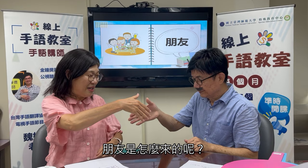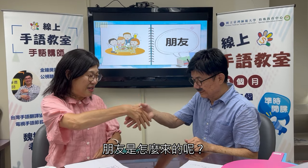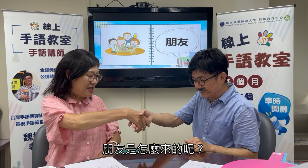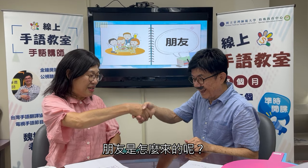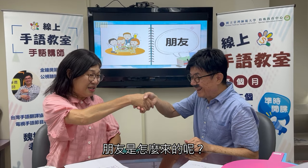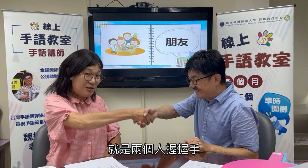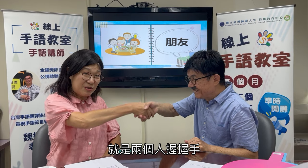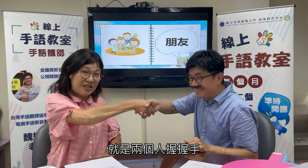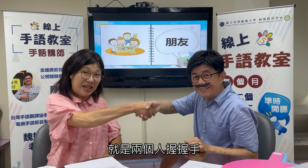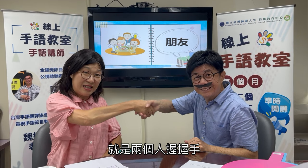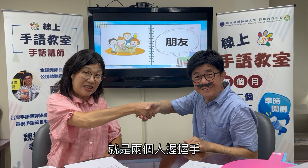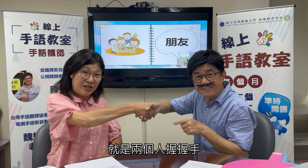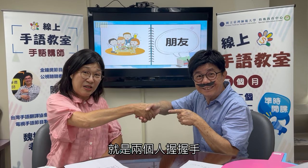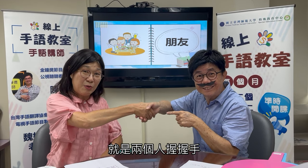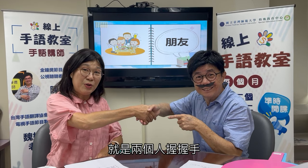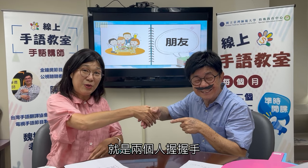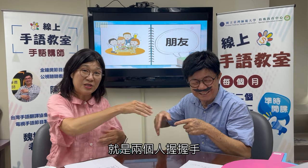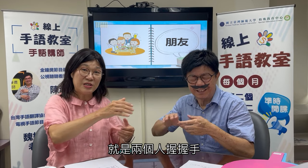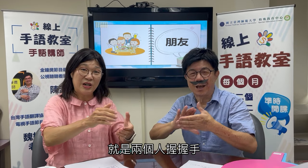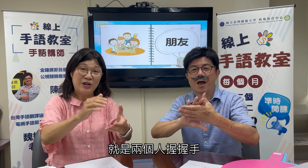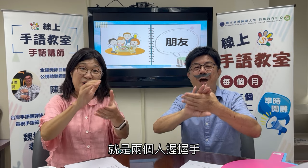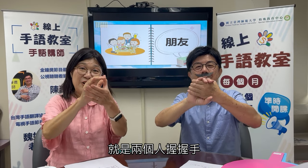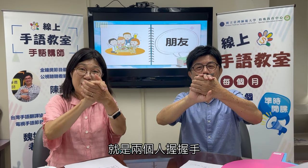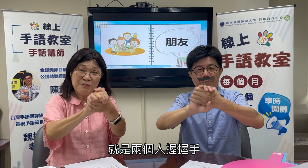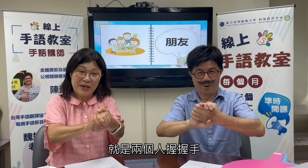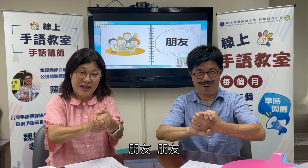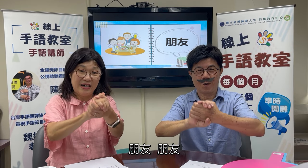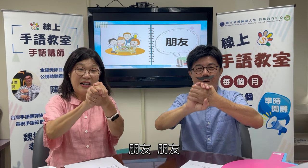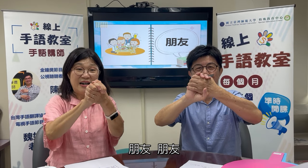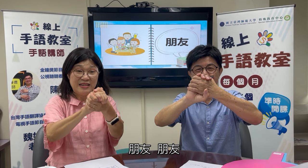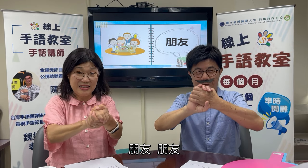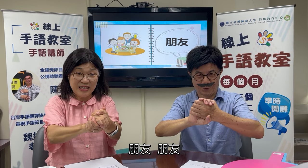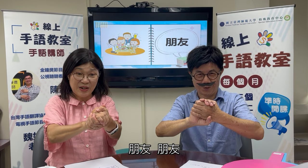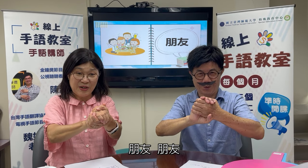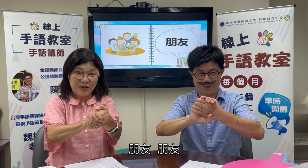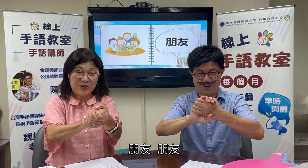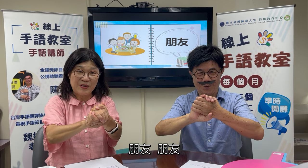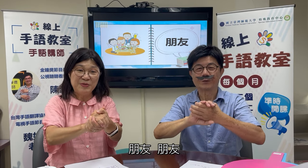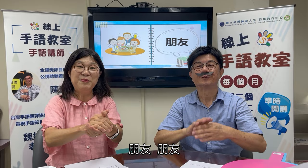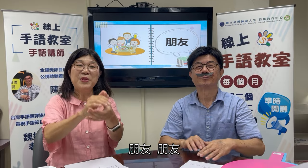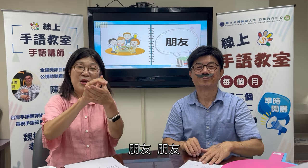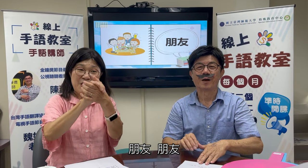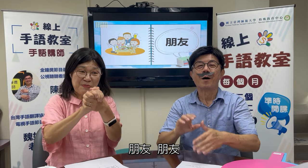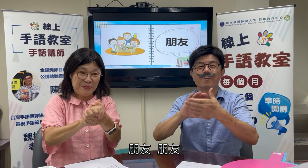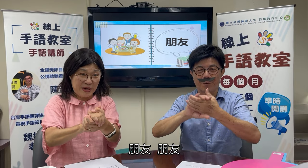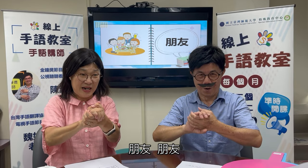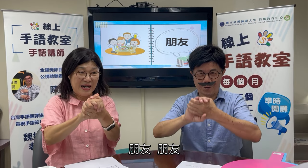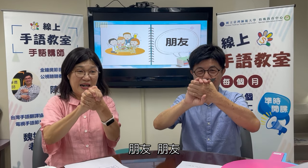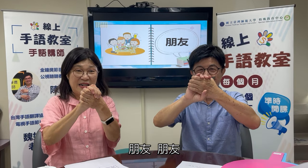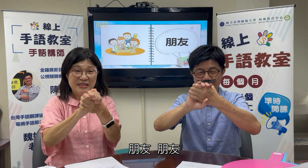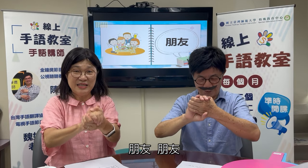呢？就是两个人握握手，朋友，朋